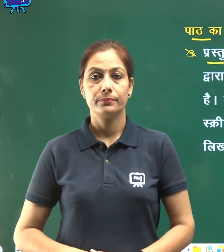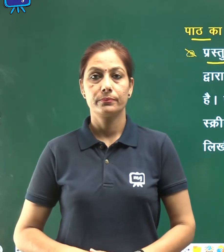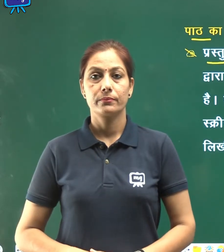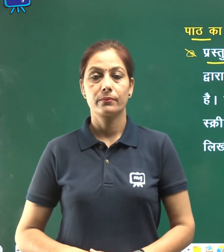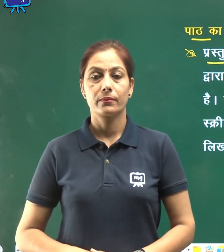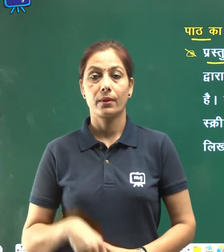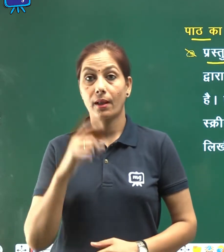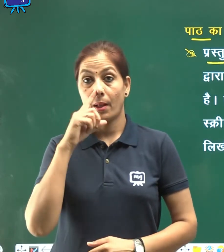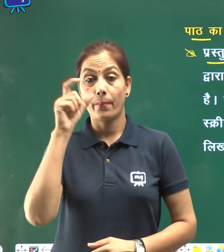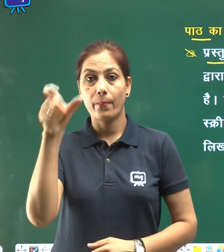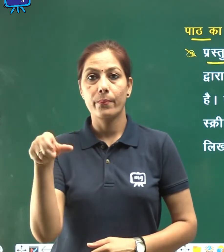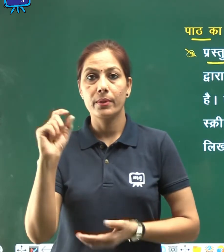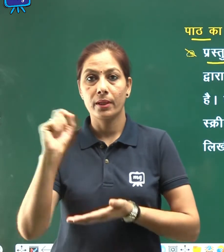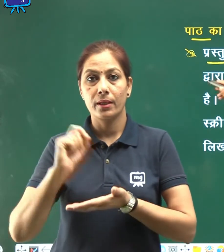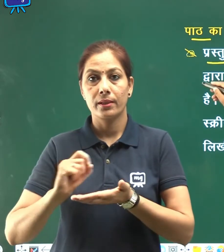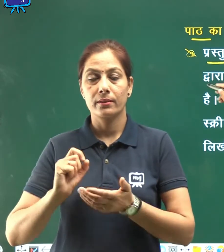मन्नू जी द्वारा लिखित